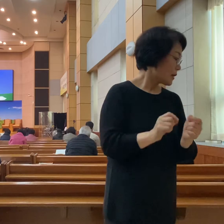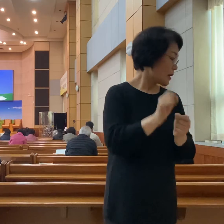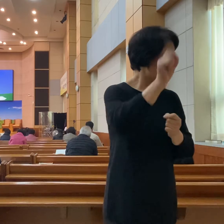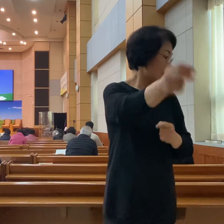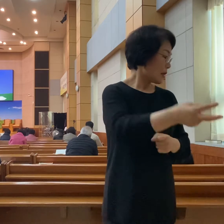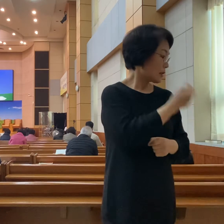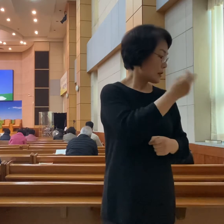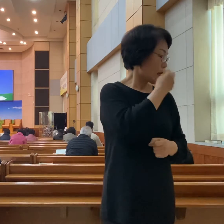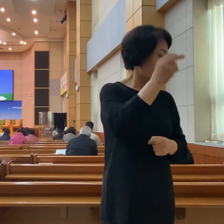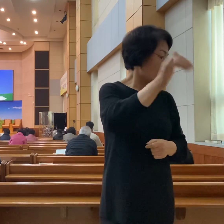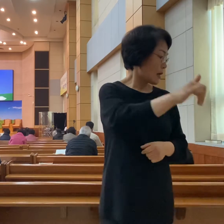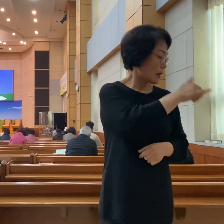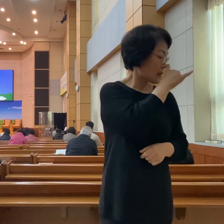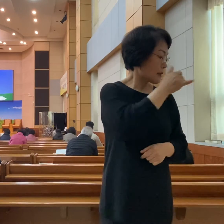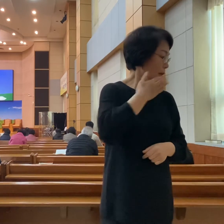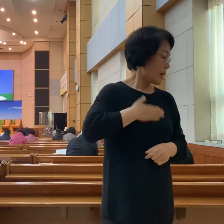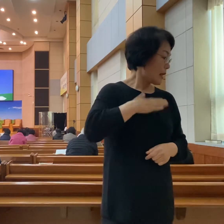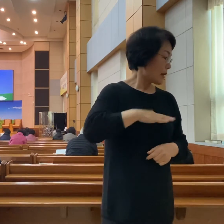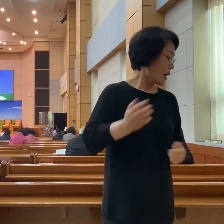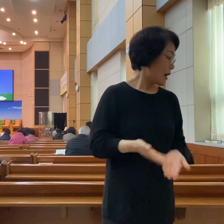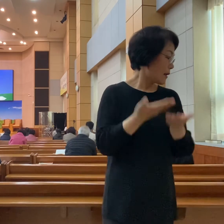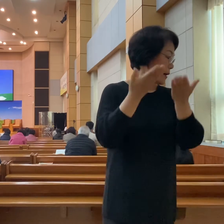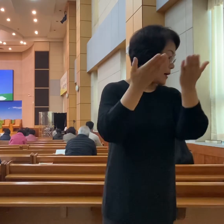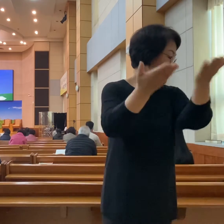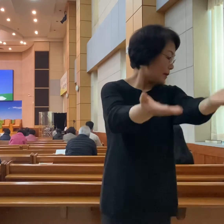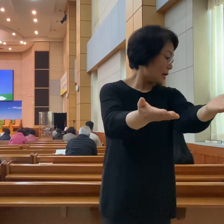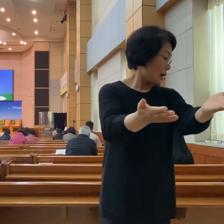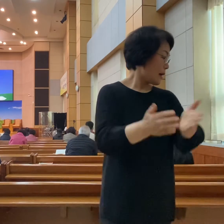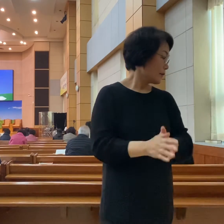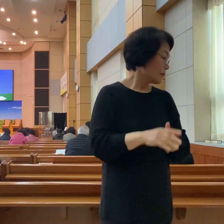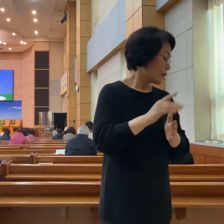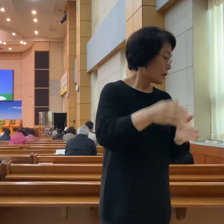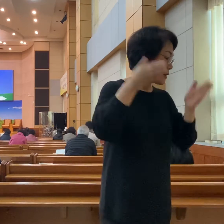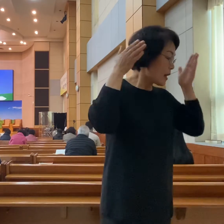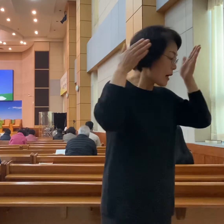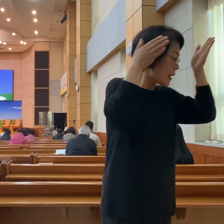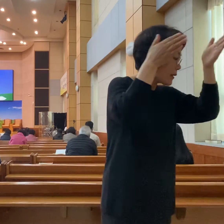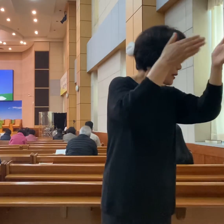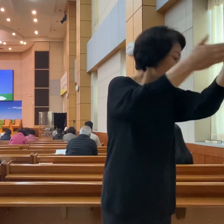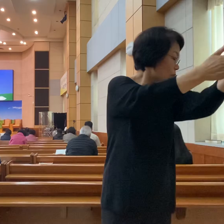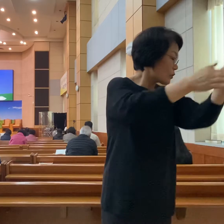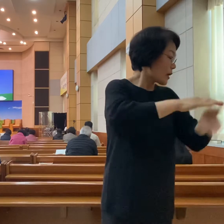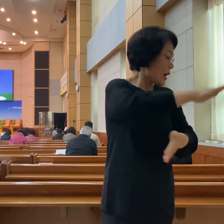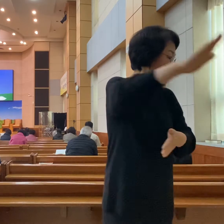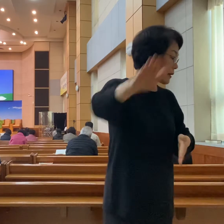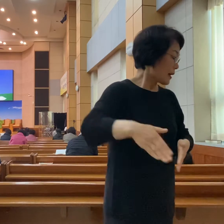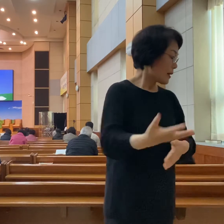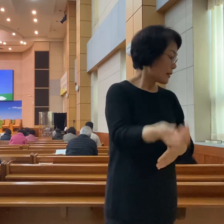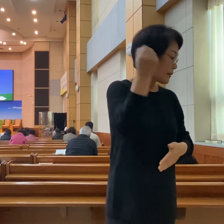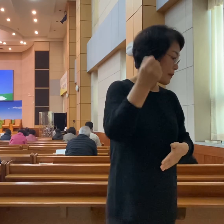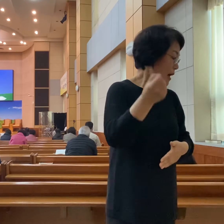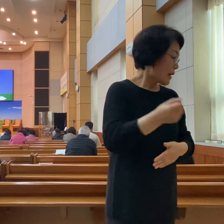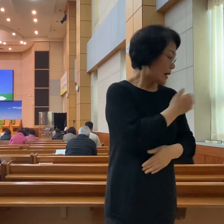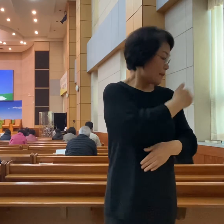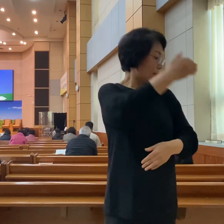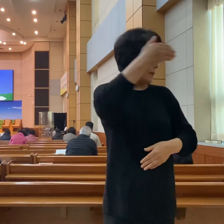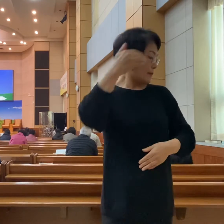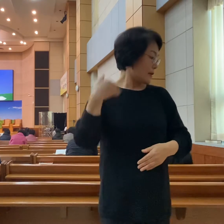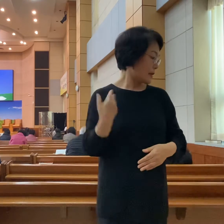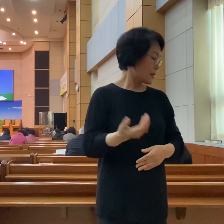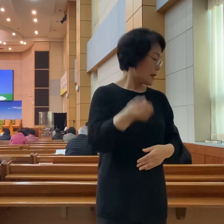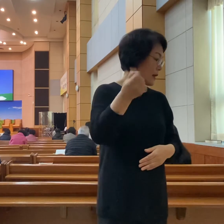하여금 너희에게 영생이 있음을 알게 하려 함이라. 그를 향하여 우리가 가진바